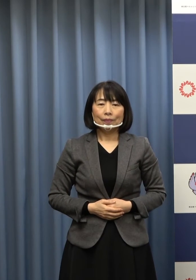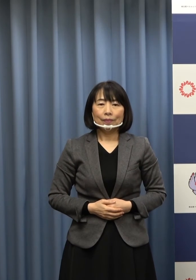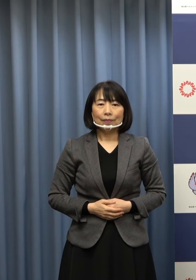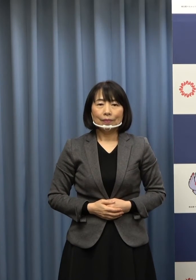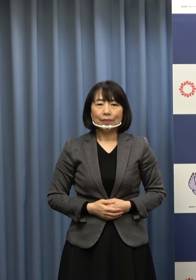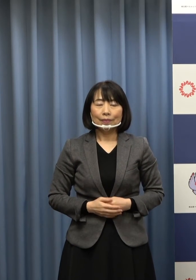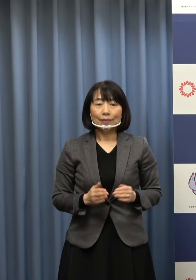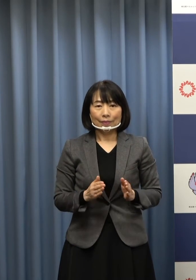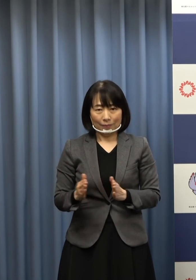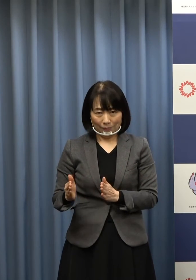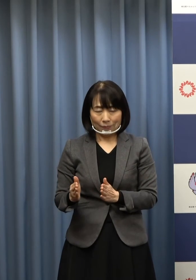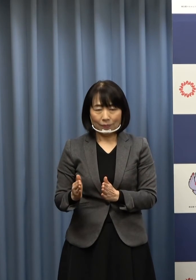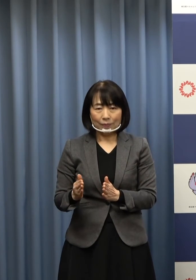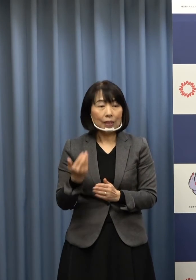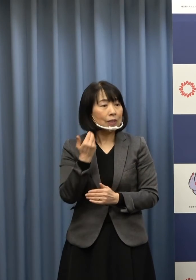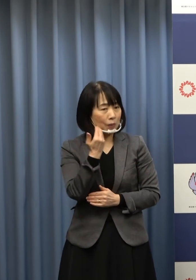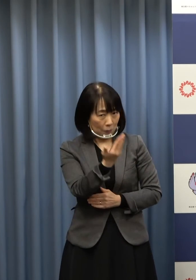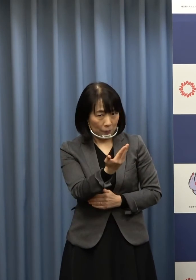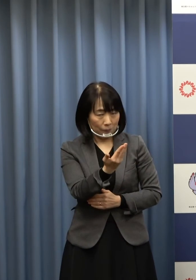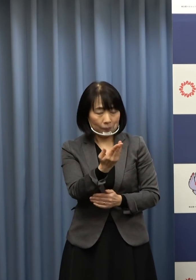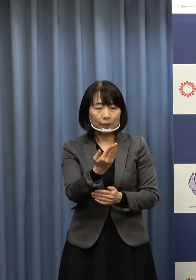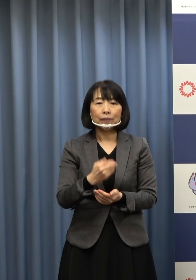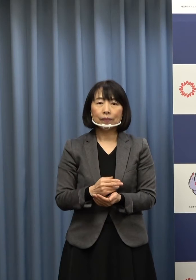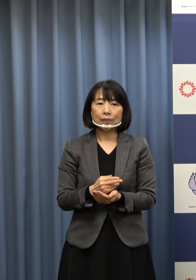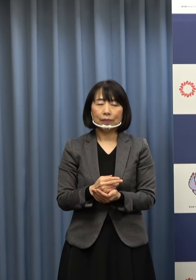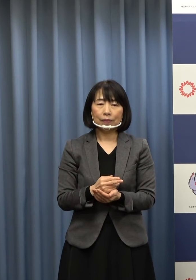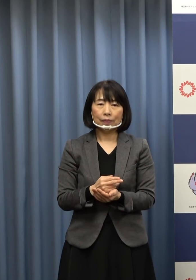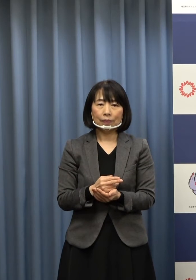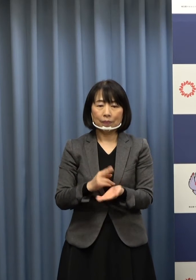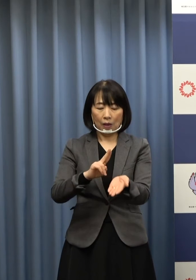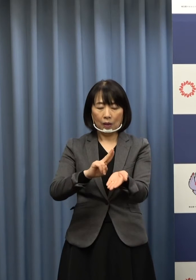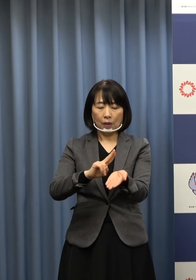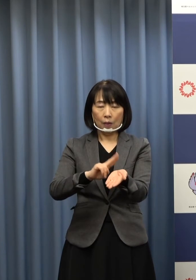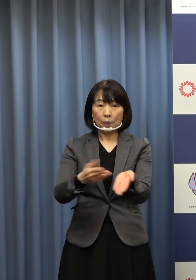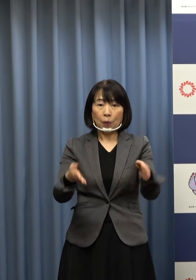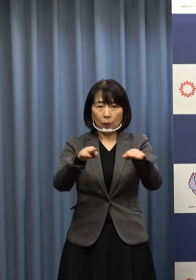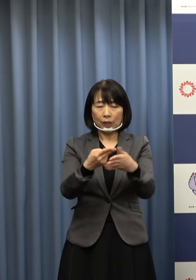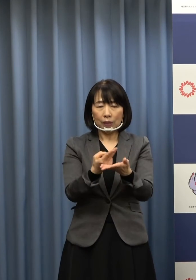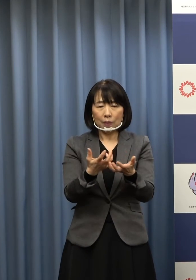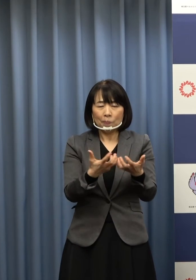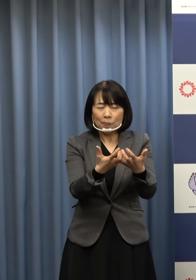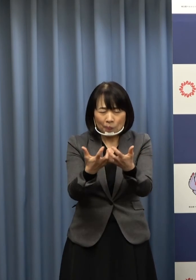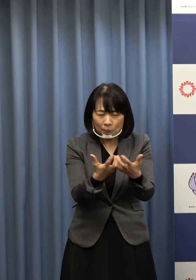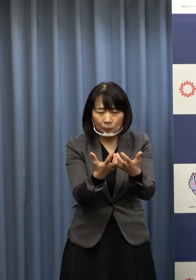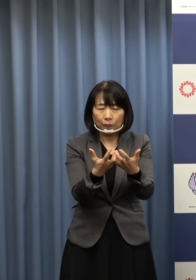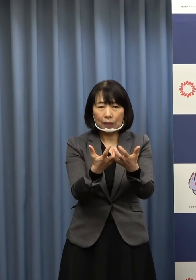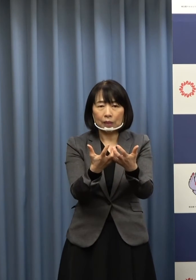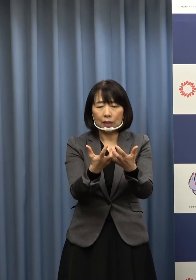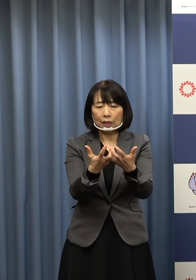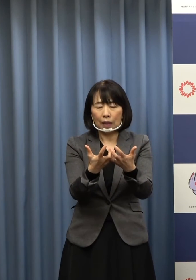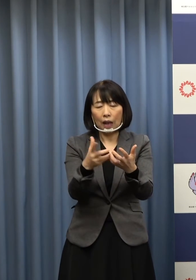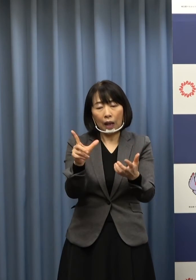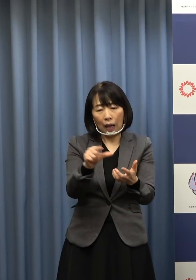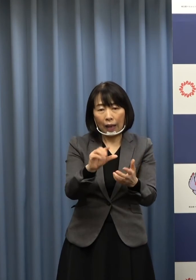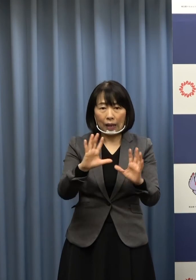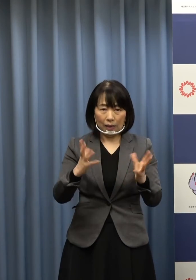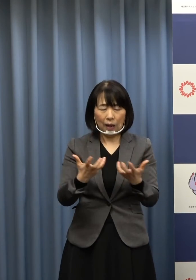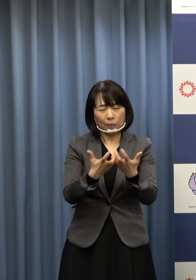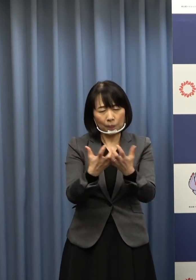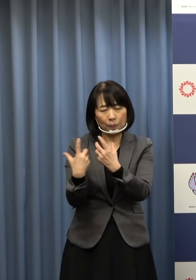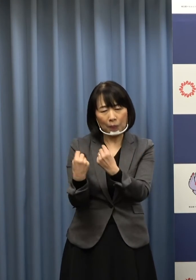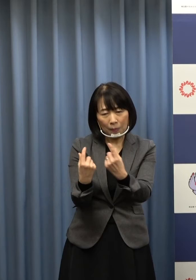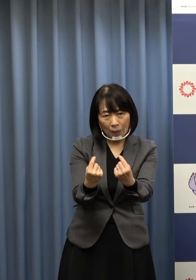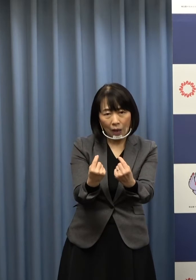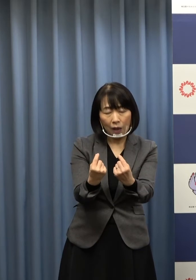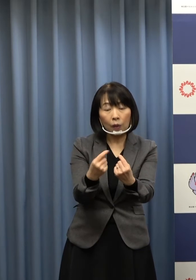すると病床使用率がなかなかこう思ったように下がっていかない原因の大きな理由として、